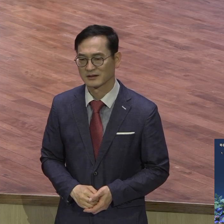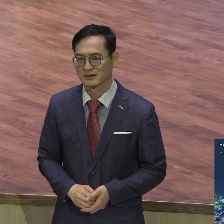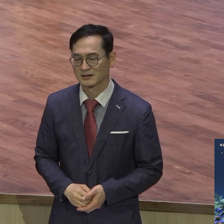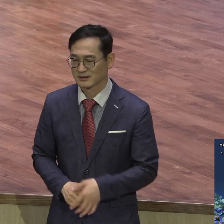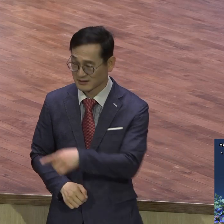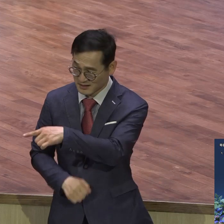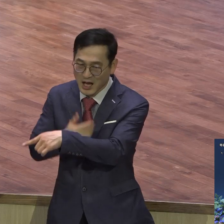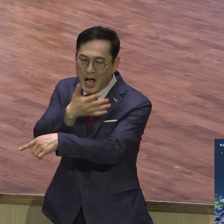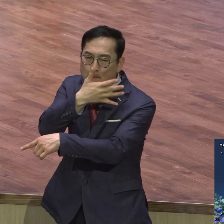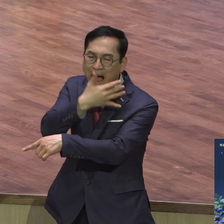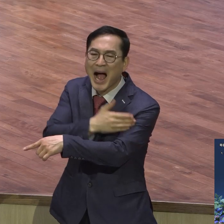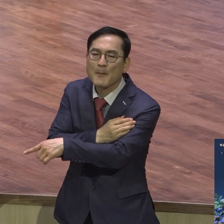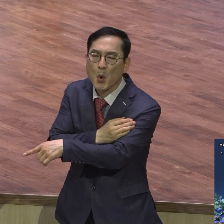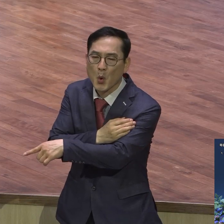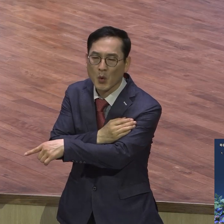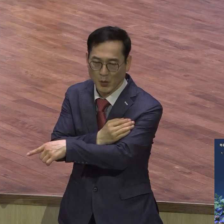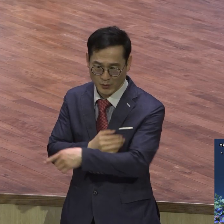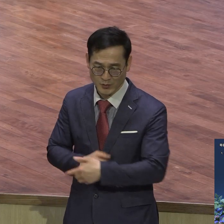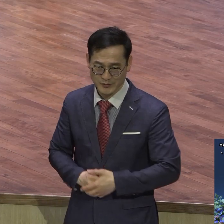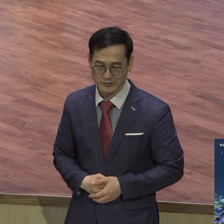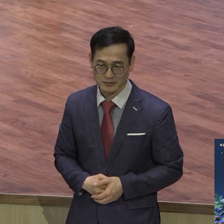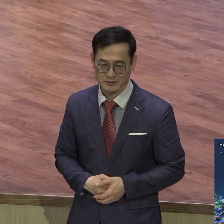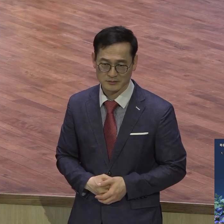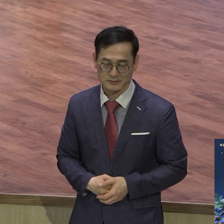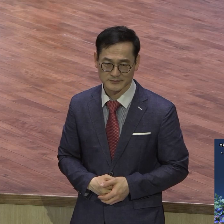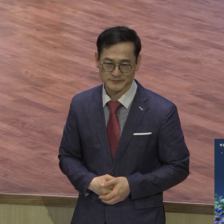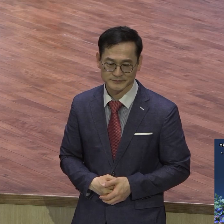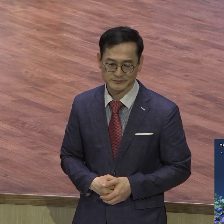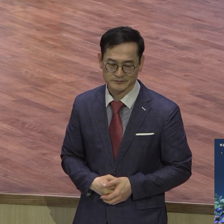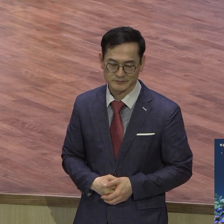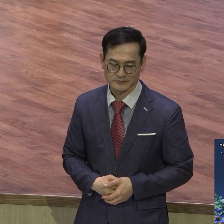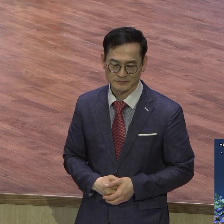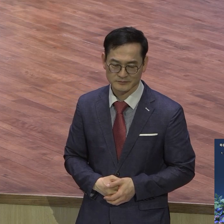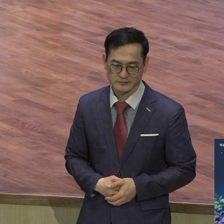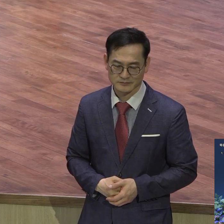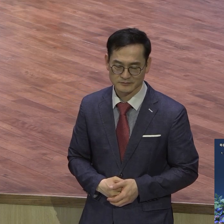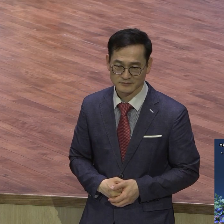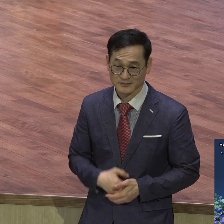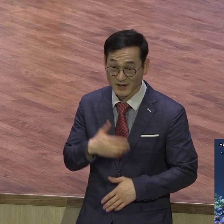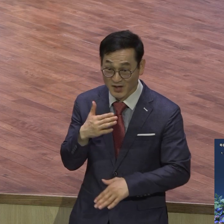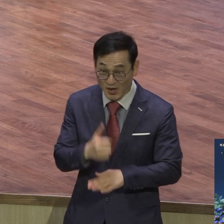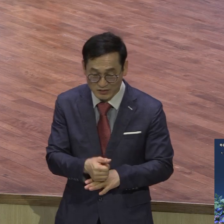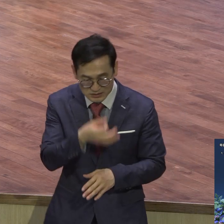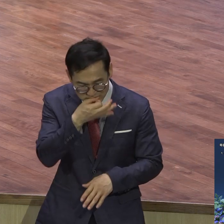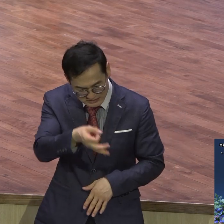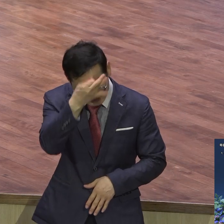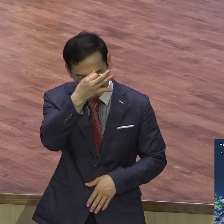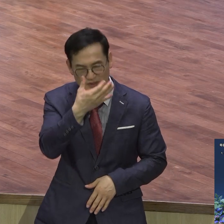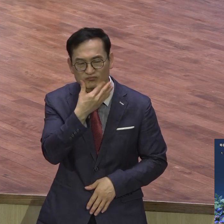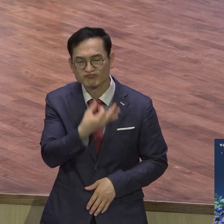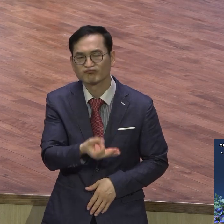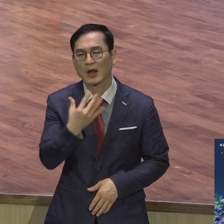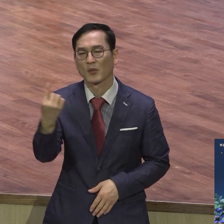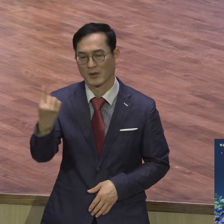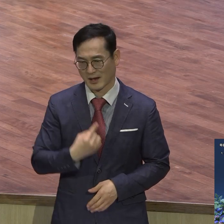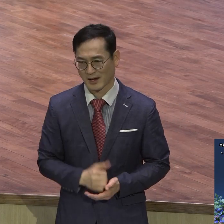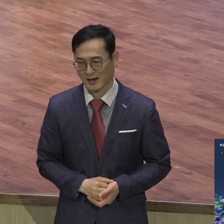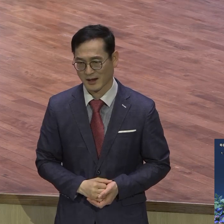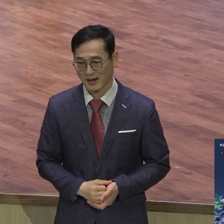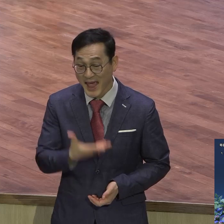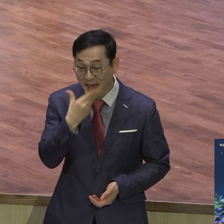천하에 어리석은 사람이오 어리석은 약 불행을 자초하는 사람이오 행복을 집어던지고